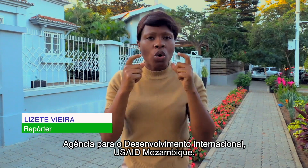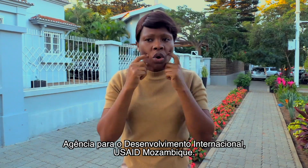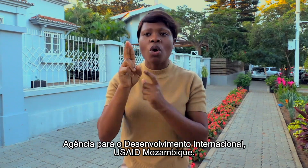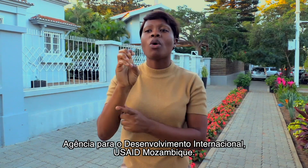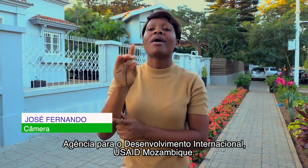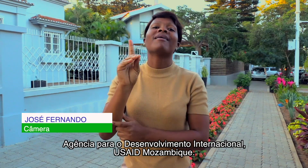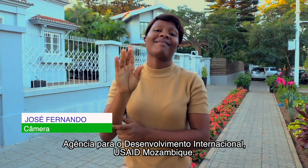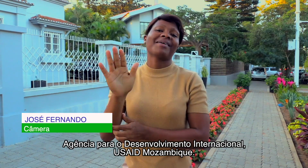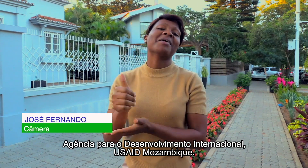Moçambique.